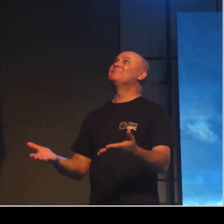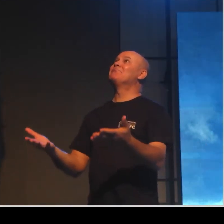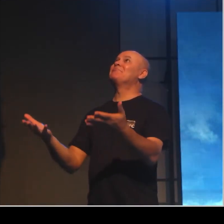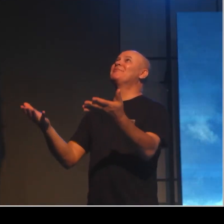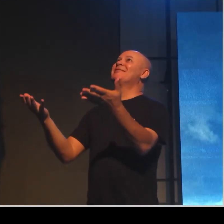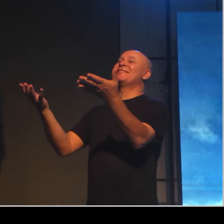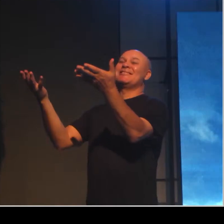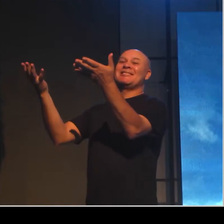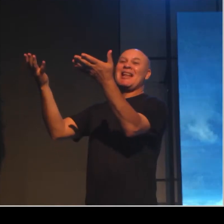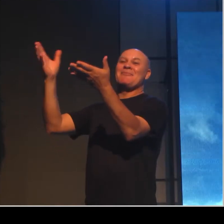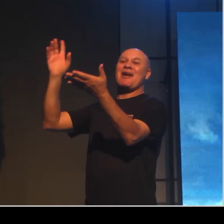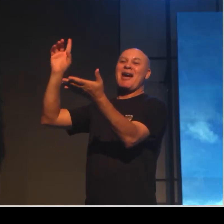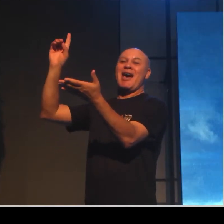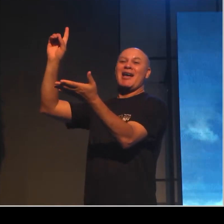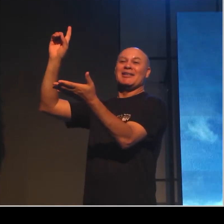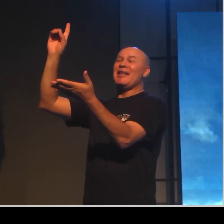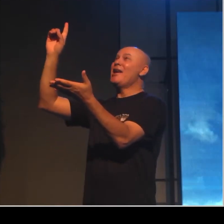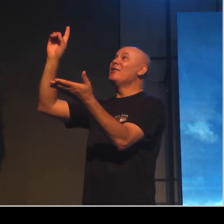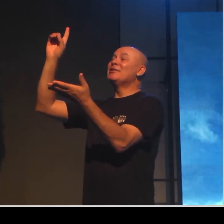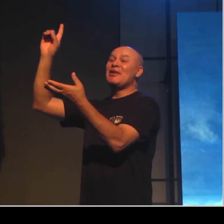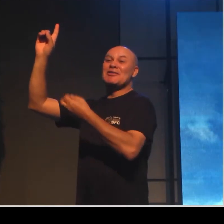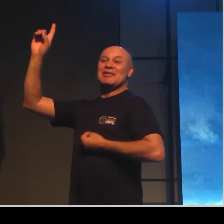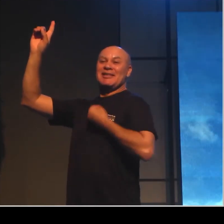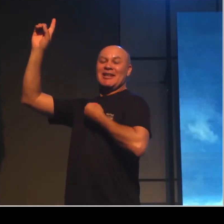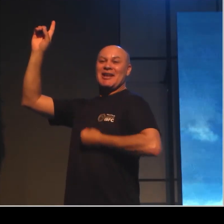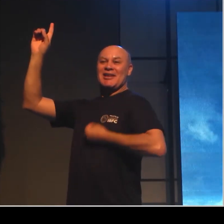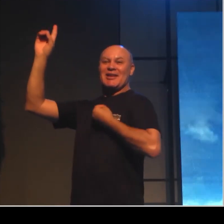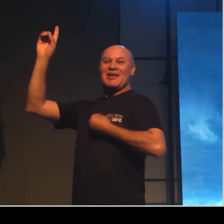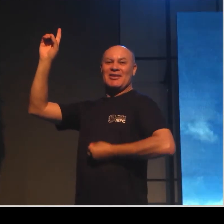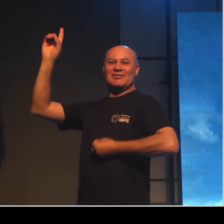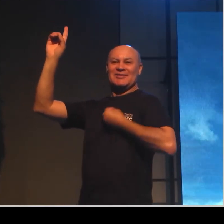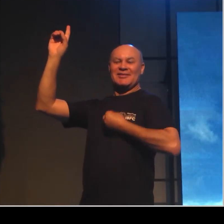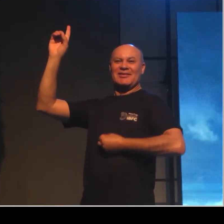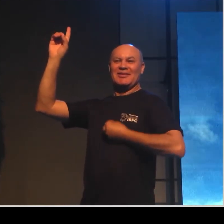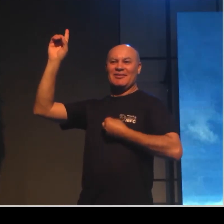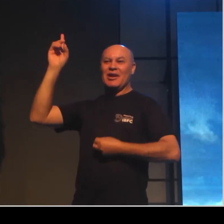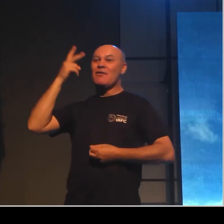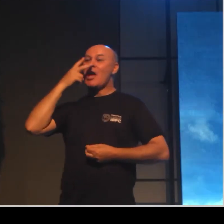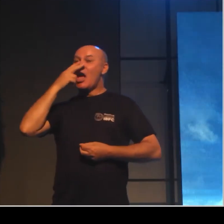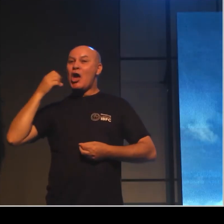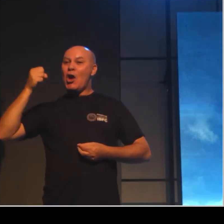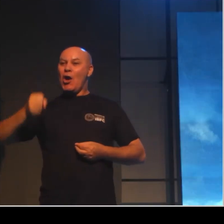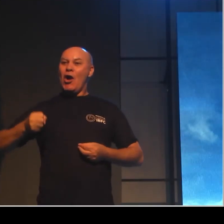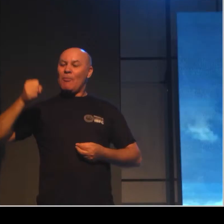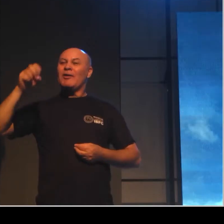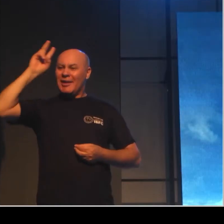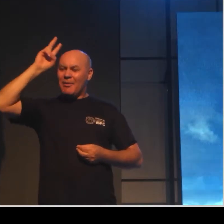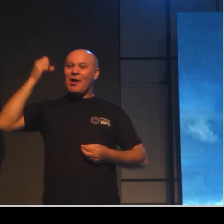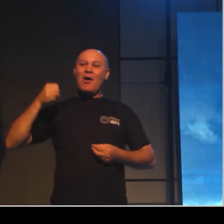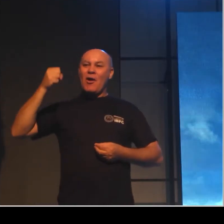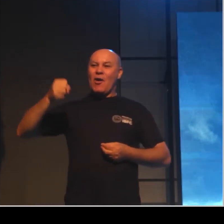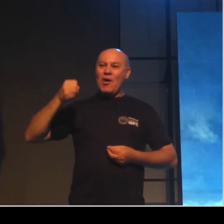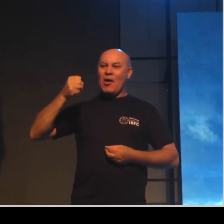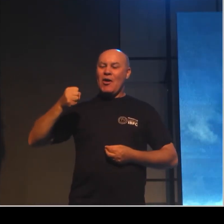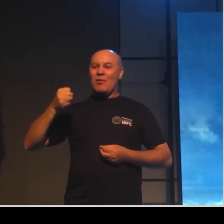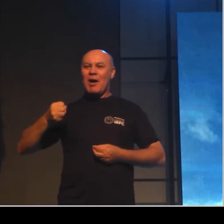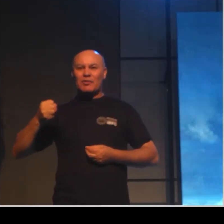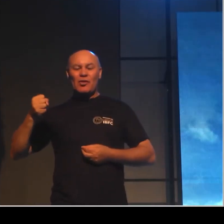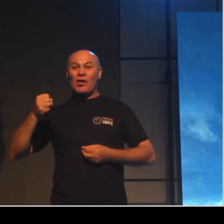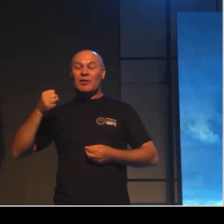conosco, como os pastores fizeram. Só para você entender uma coisa, os